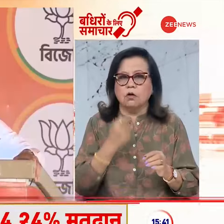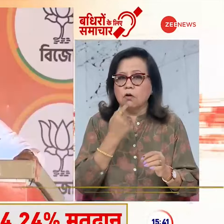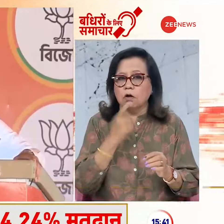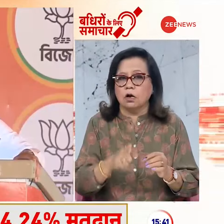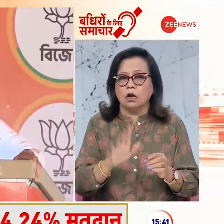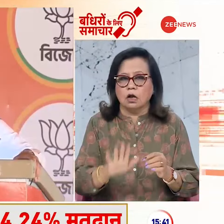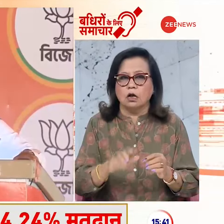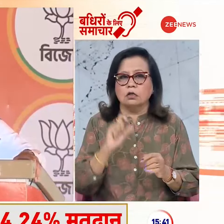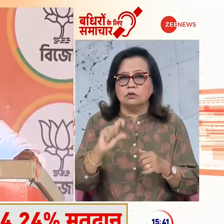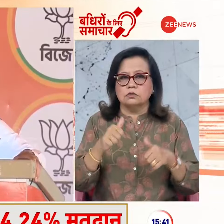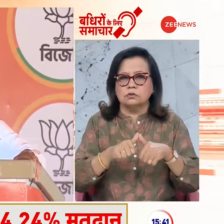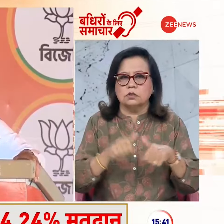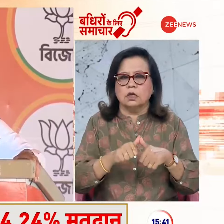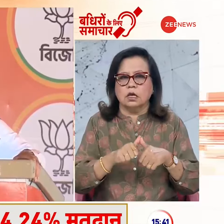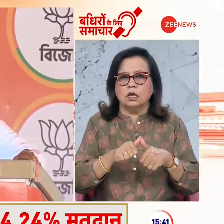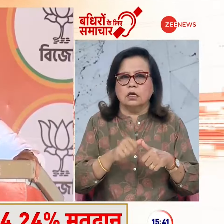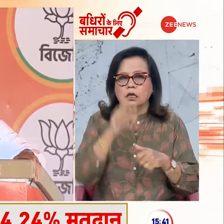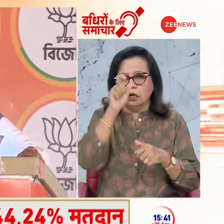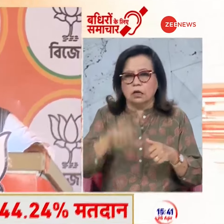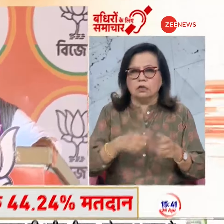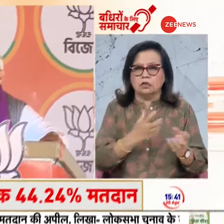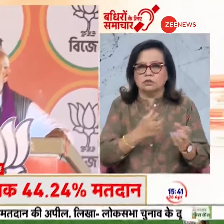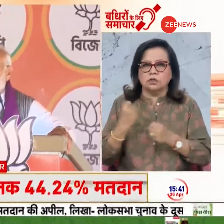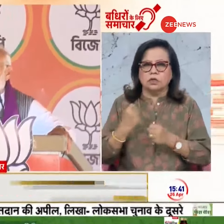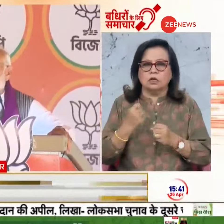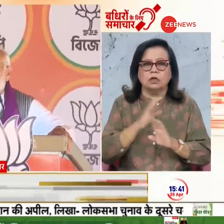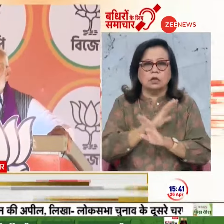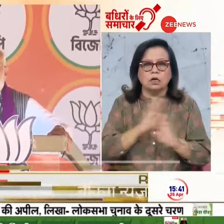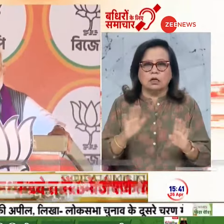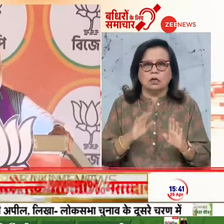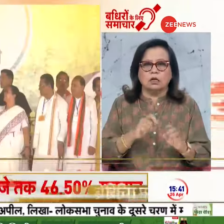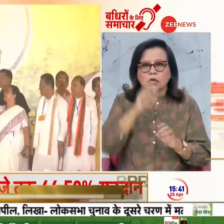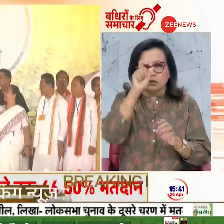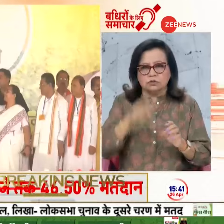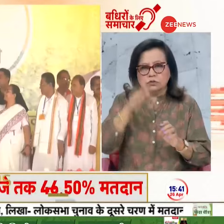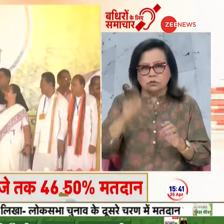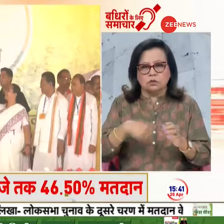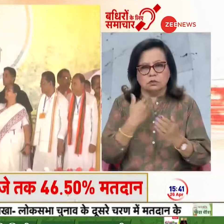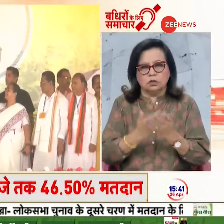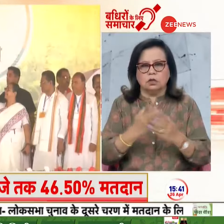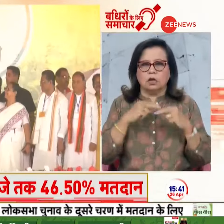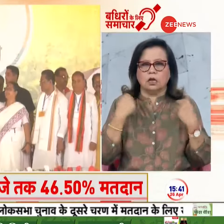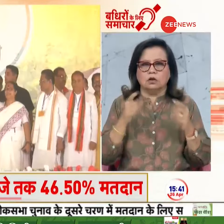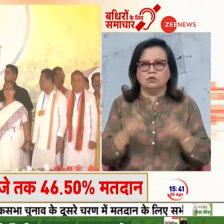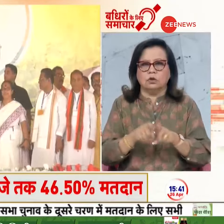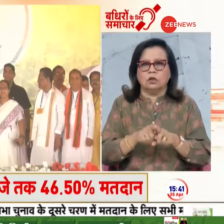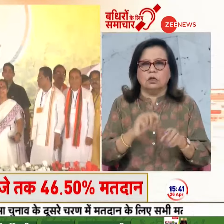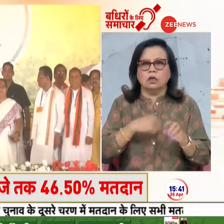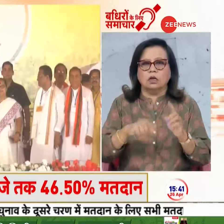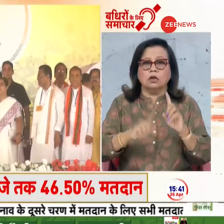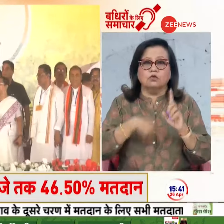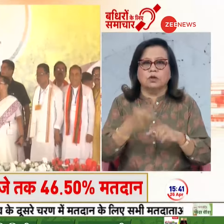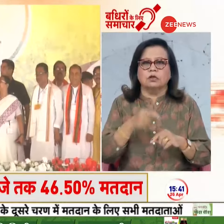लिया है और कहा कि सीएए नागरिकता छीनने का नहीं, नागरिकता देने का कानून है,